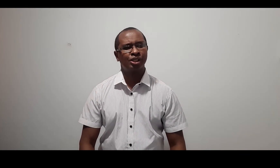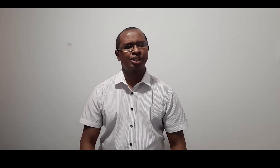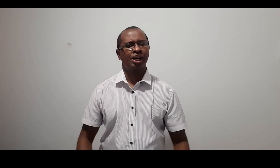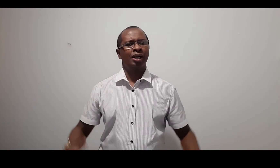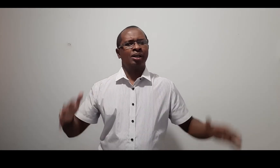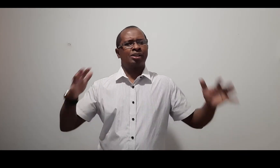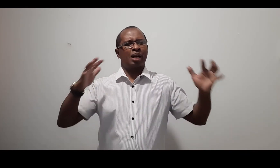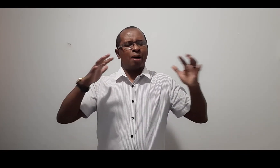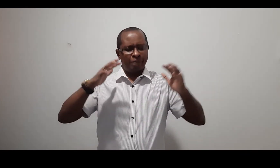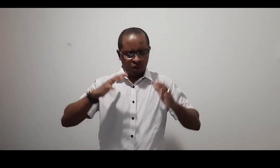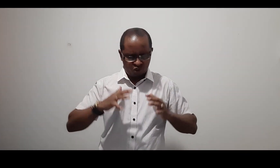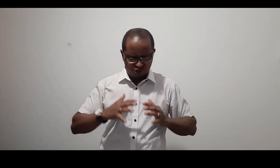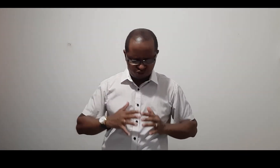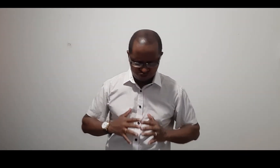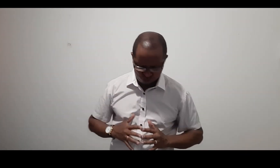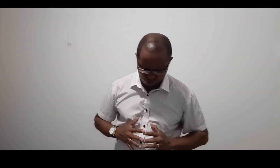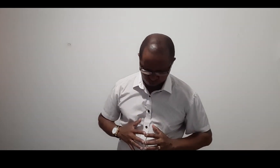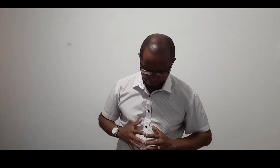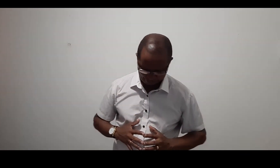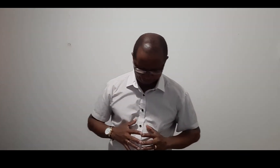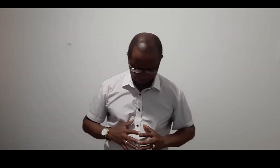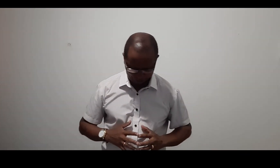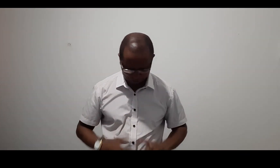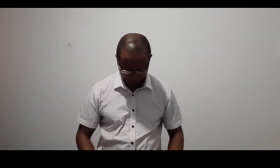sinisisa zay mameny fo ka dia